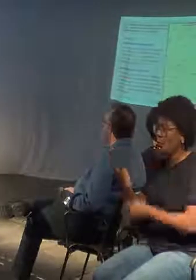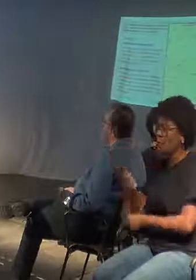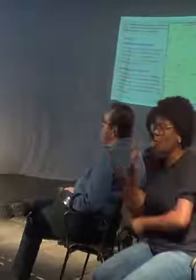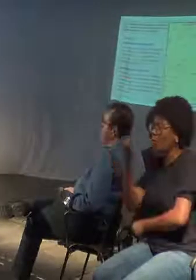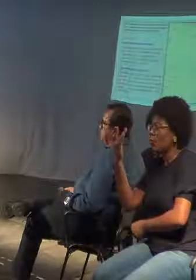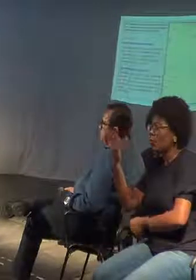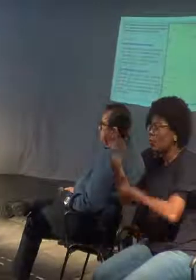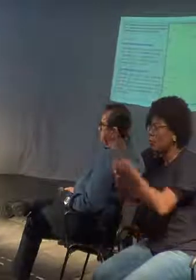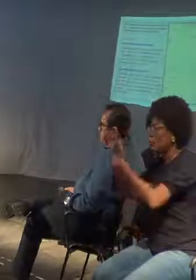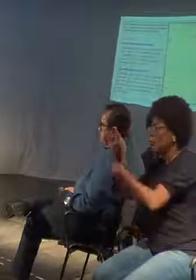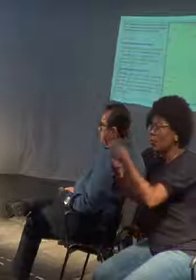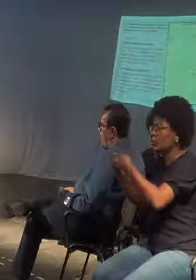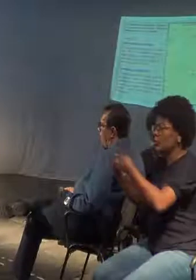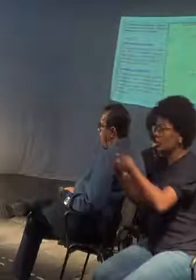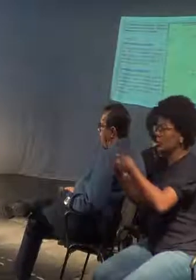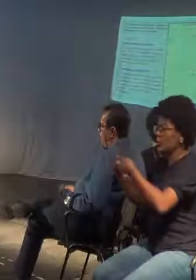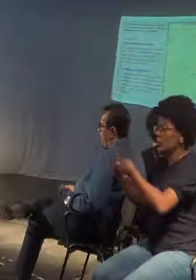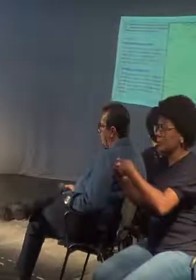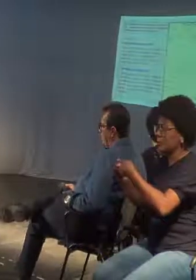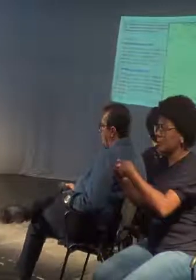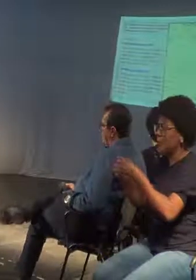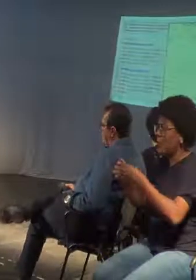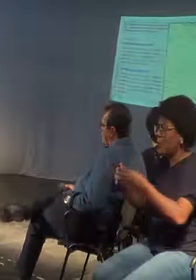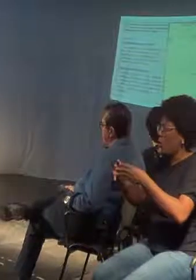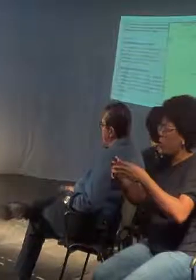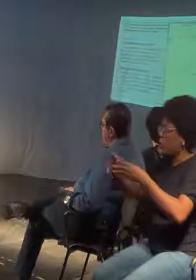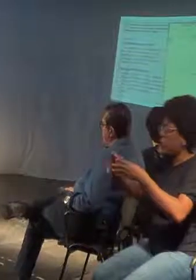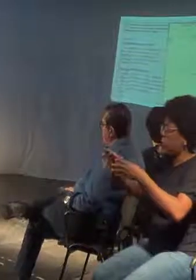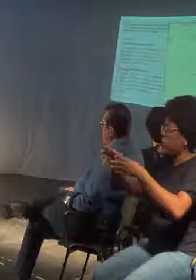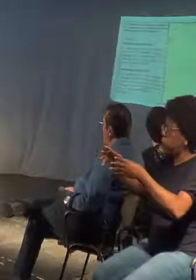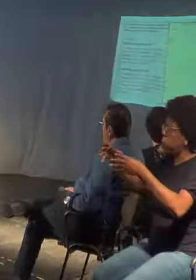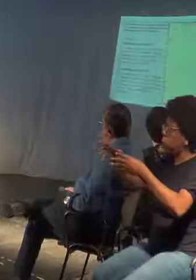urbana é um processo em que há uma expansão espacial